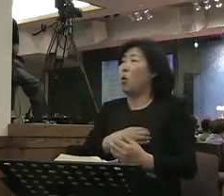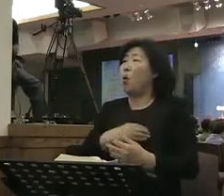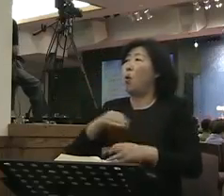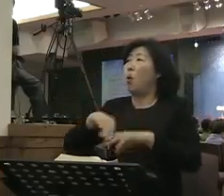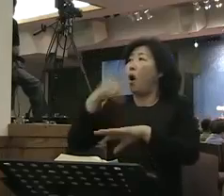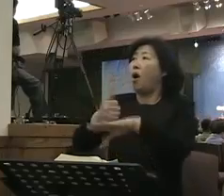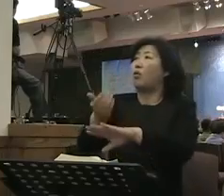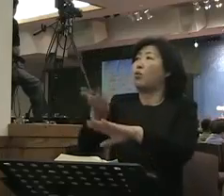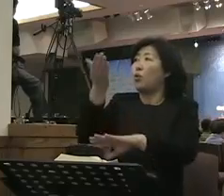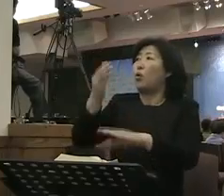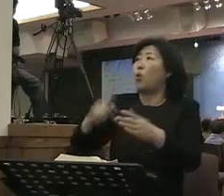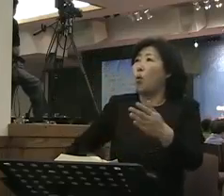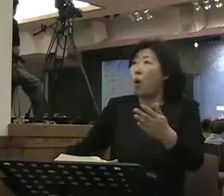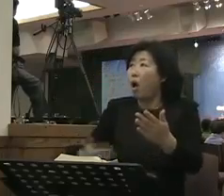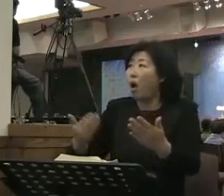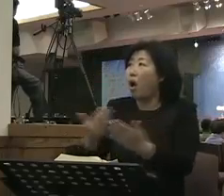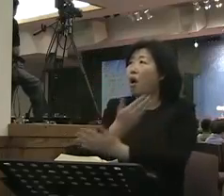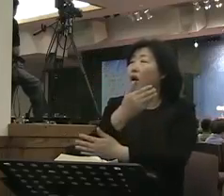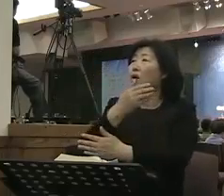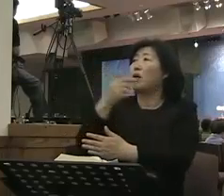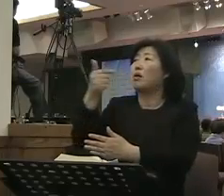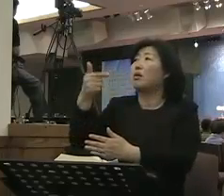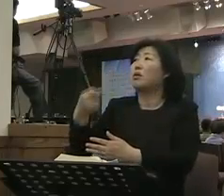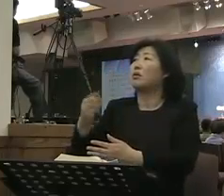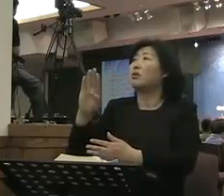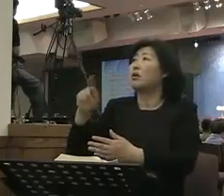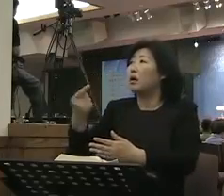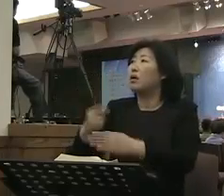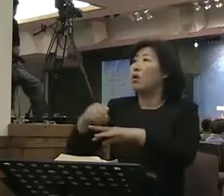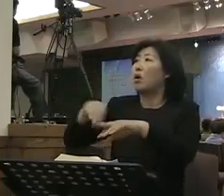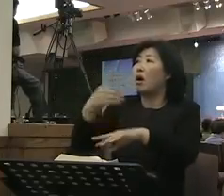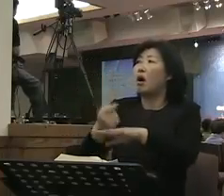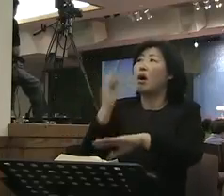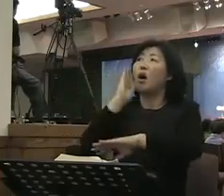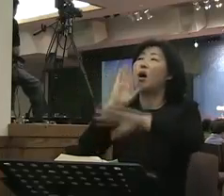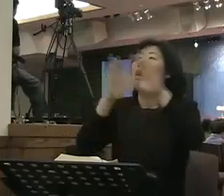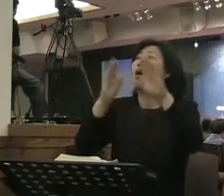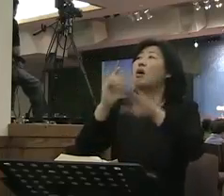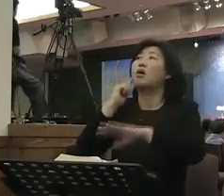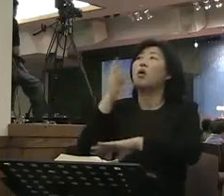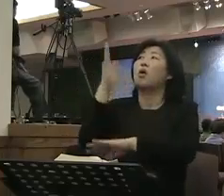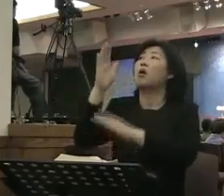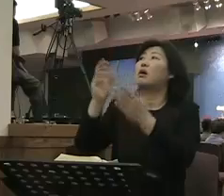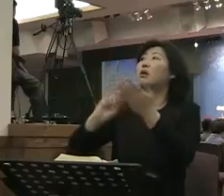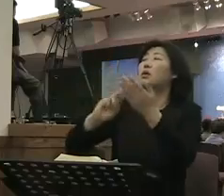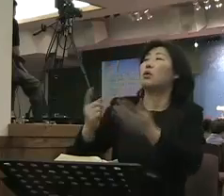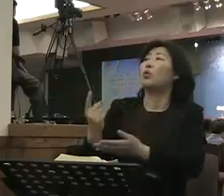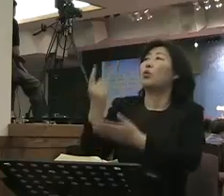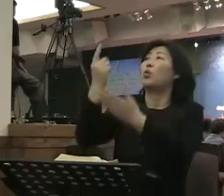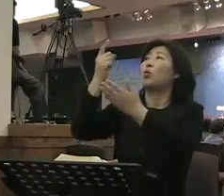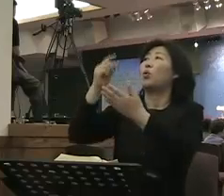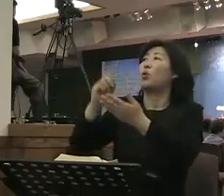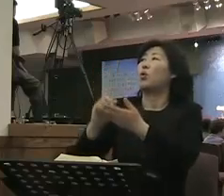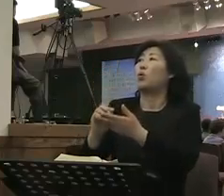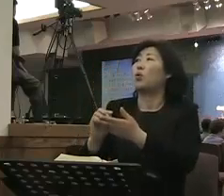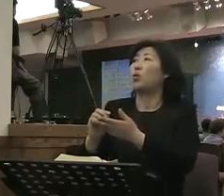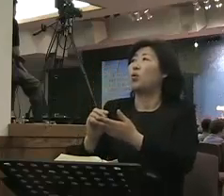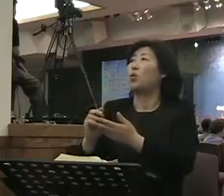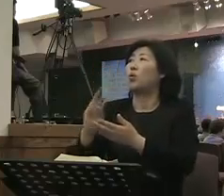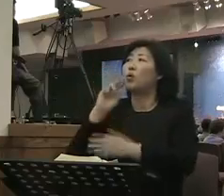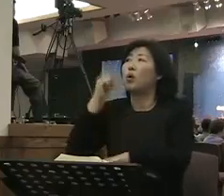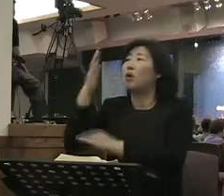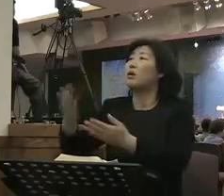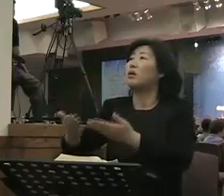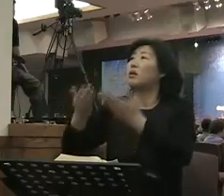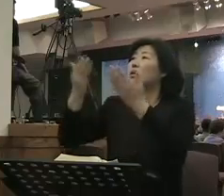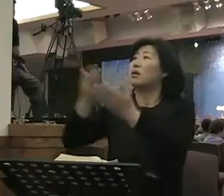왕위를 회복하였도다. 이제 나 느부갓네살은 하늘의 왕을 찬양하고 높이며 그분에게 영광을 돌리는 바이다.